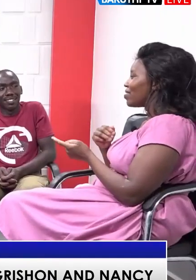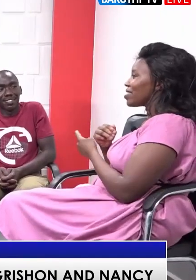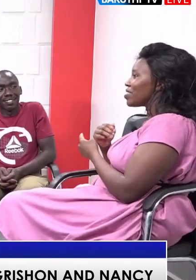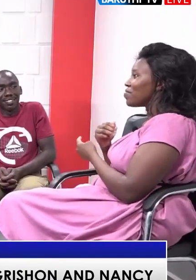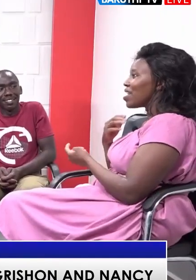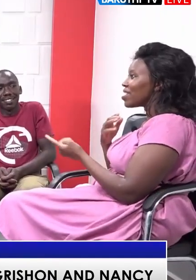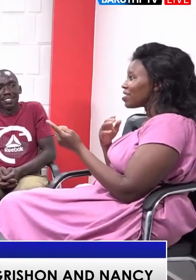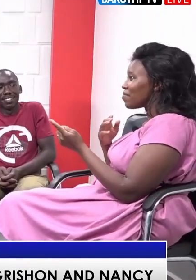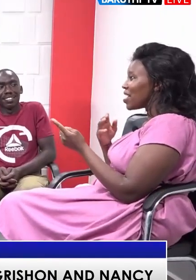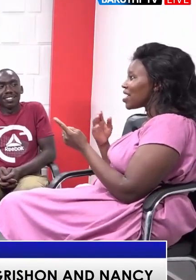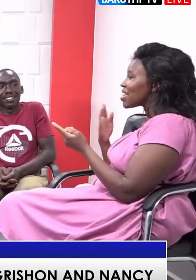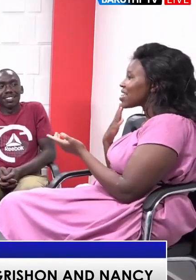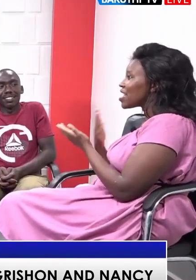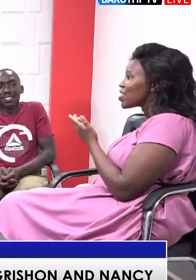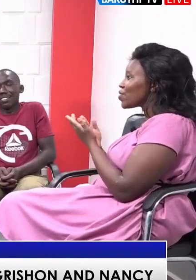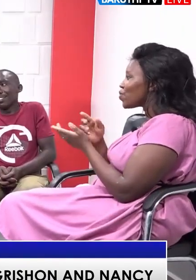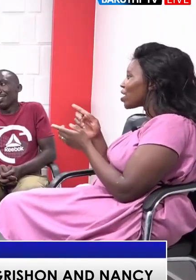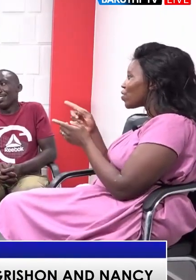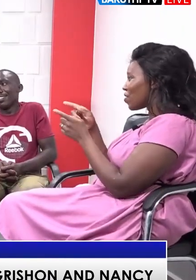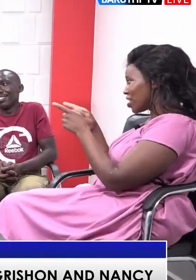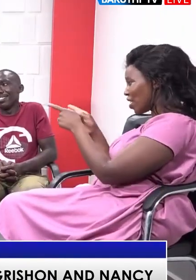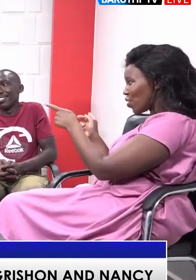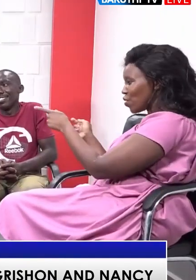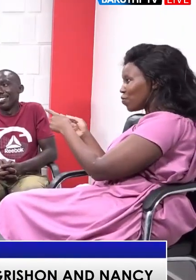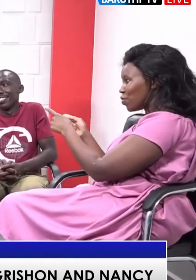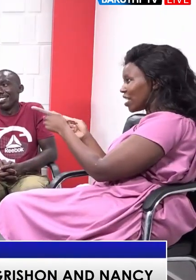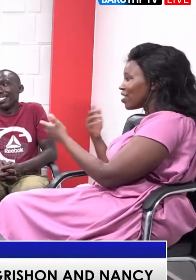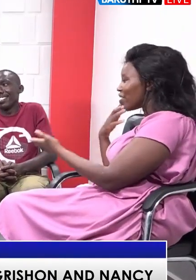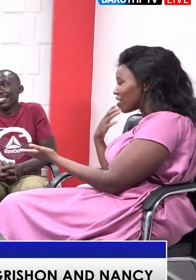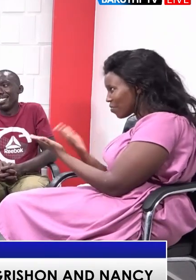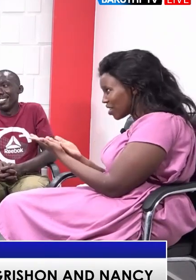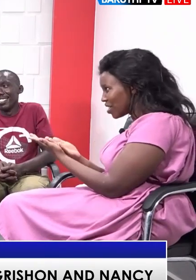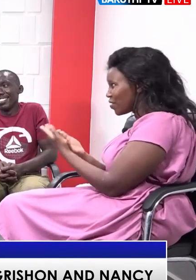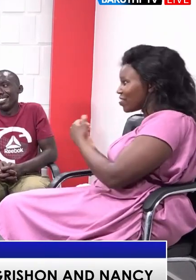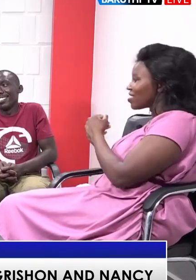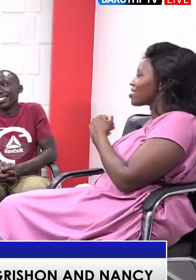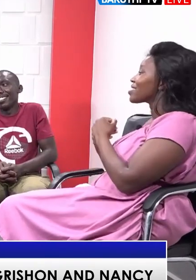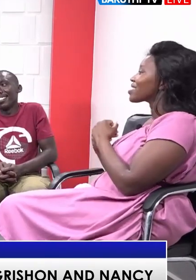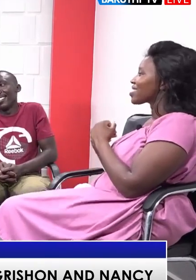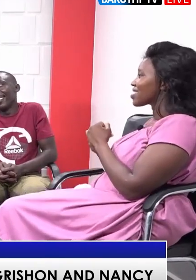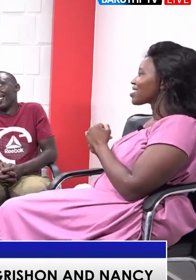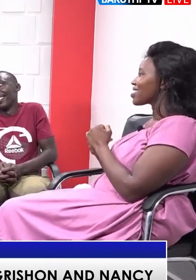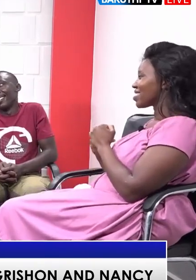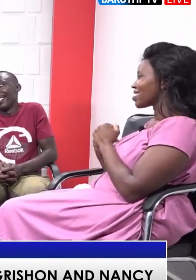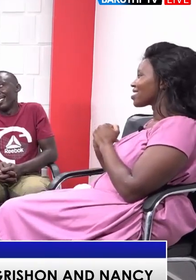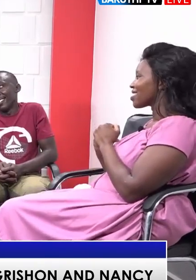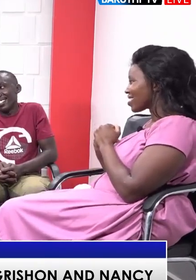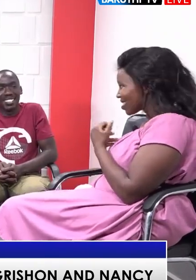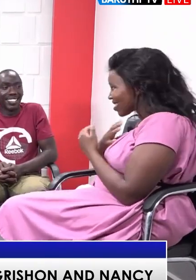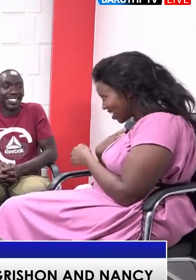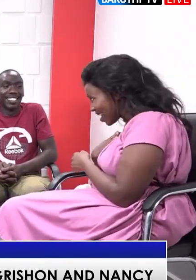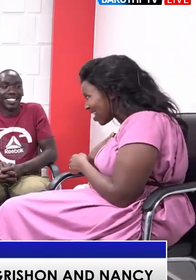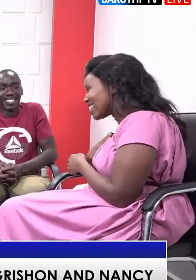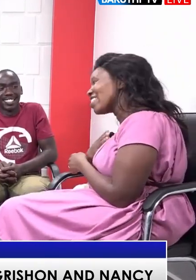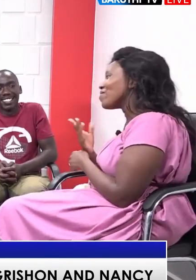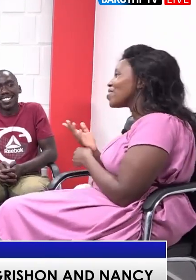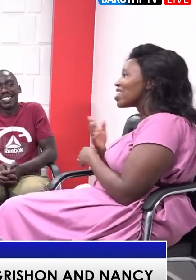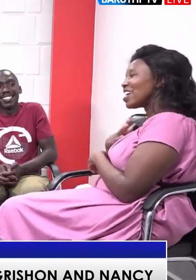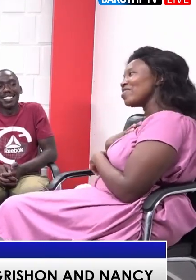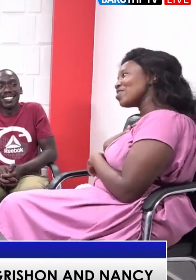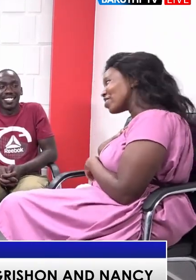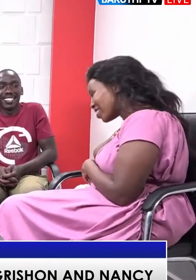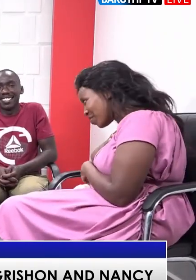hatujuani, but when I was told that you have responded kwa simu yetu, nikasema I want to meet this guy because we have never met. Yes. Actually wamefanya nikutane na